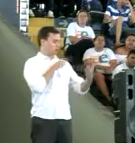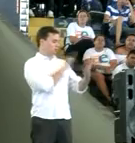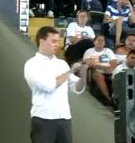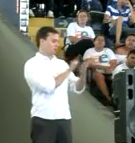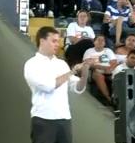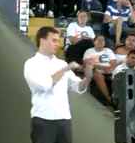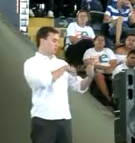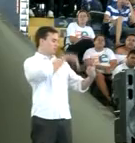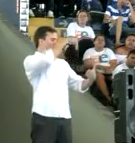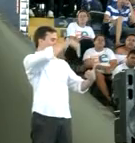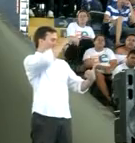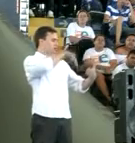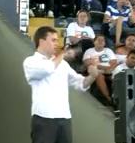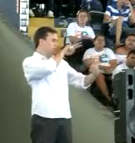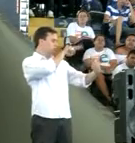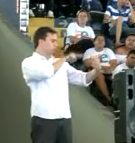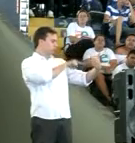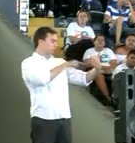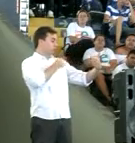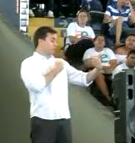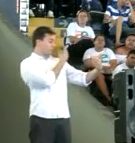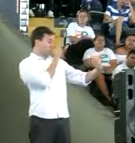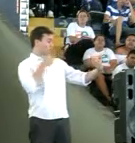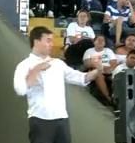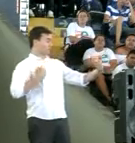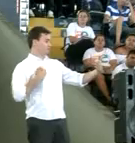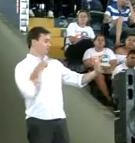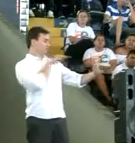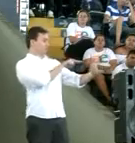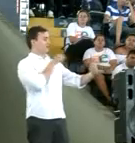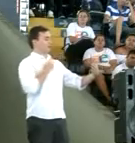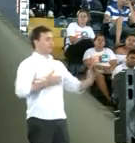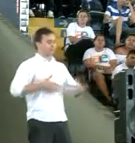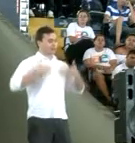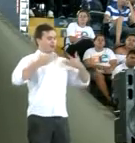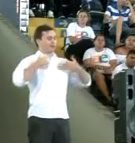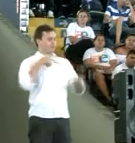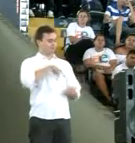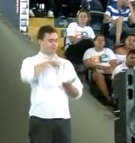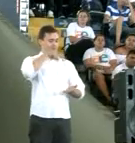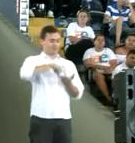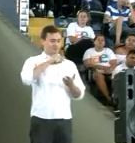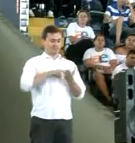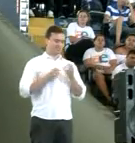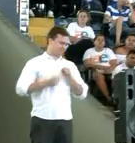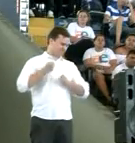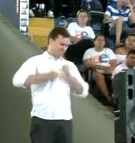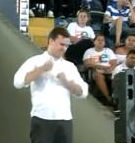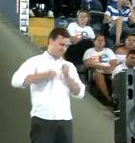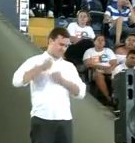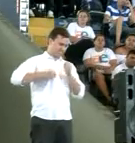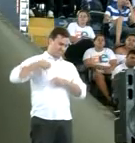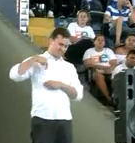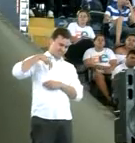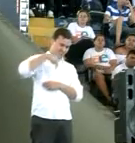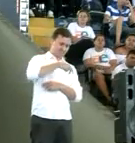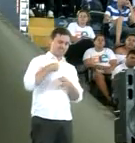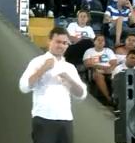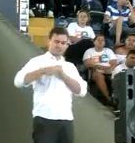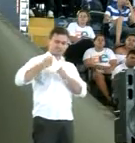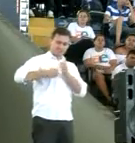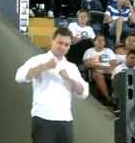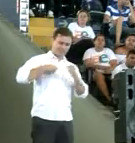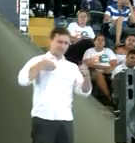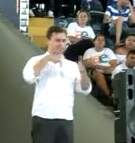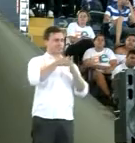plena, está lá o meu nome. A empolgação com que eu volto para casa, eu lembro como se fosse hoje, correndo as léguas, para chegar em casa e contar para meu pai e